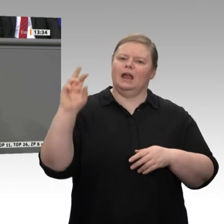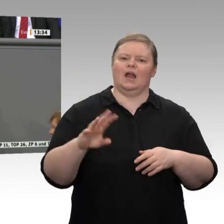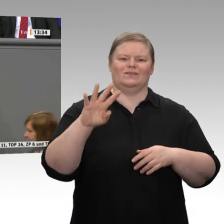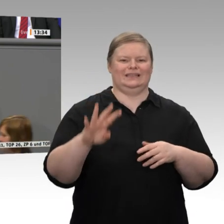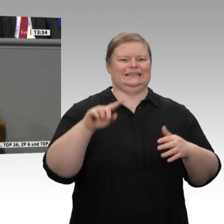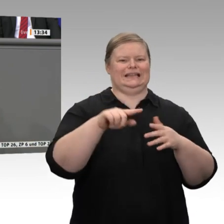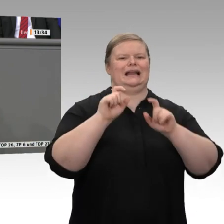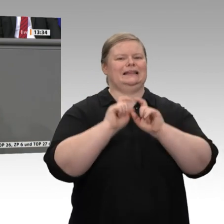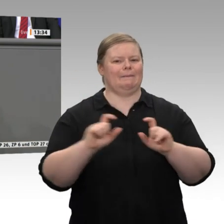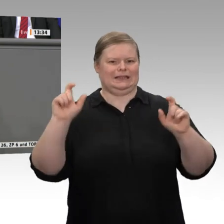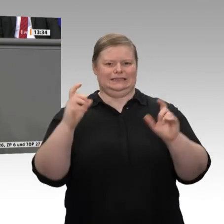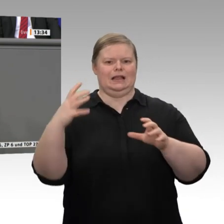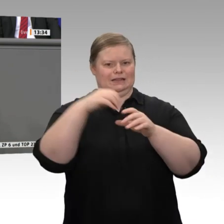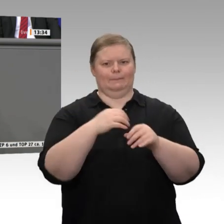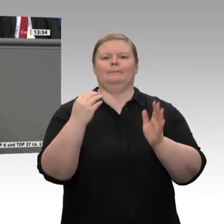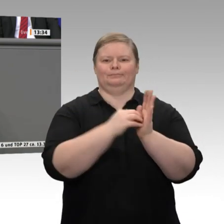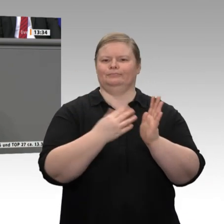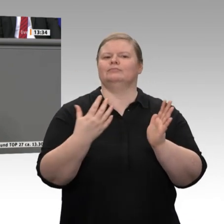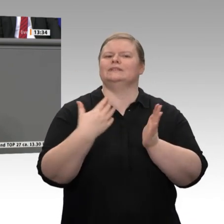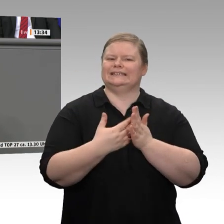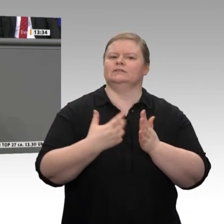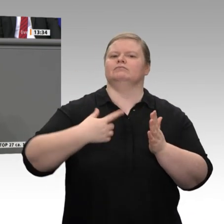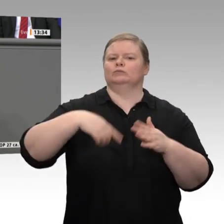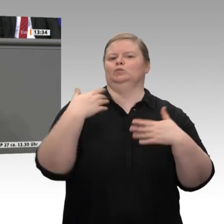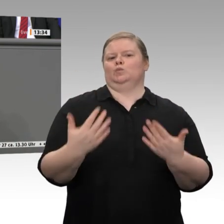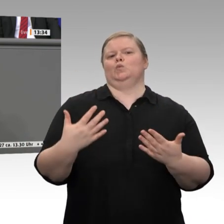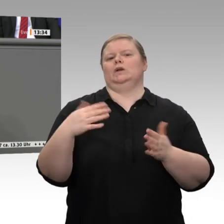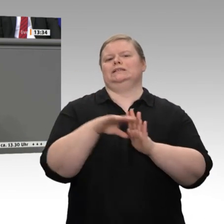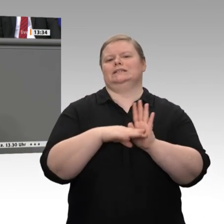einen Widerspruch zu erwecken, führt in die Irre, liebe Kolleginnen und Kollegen.